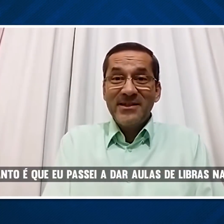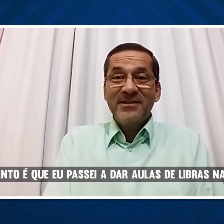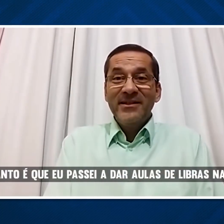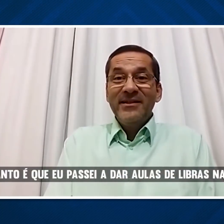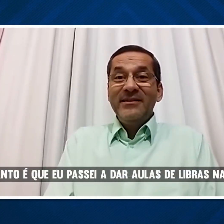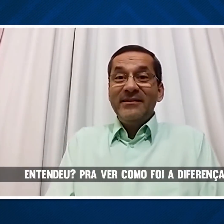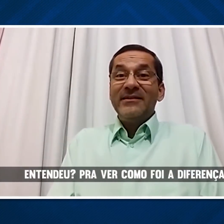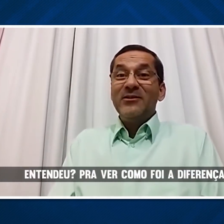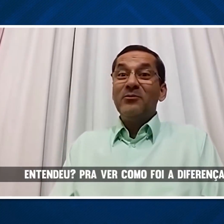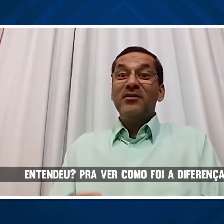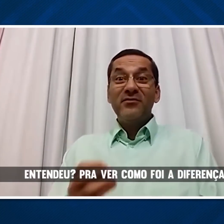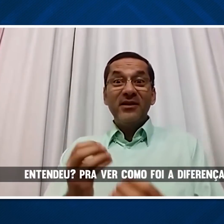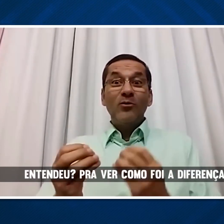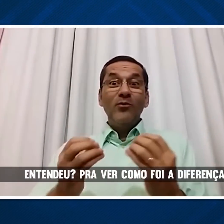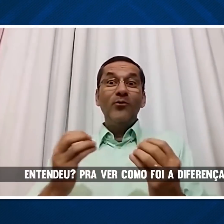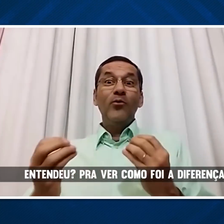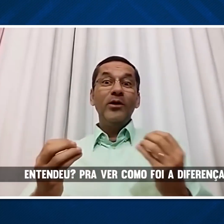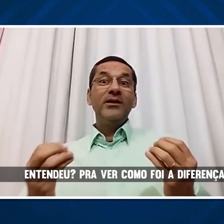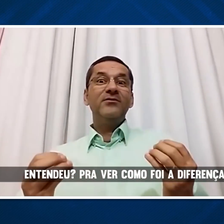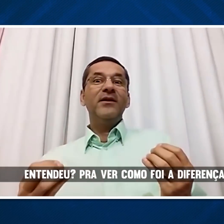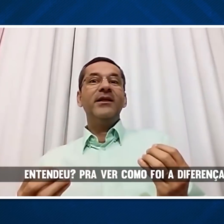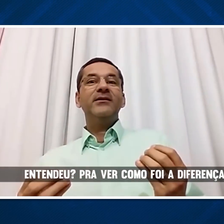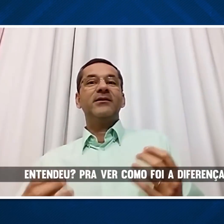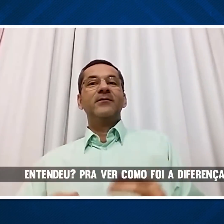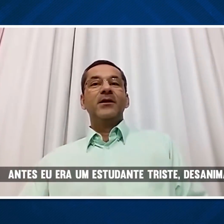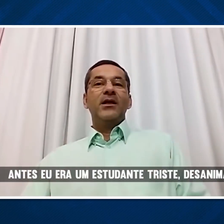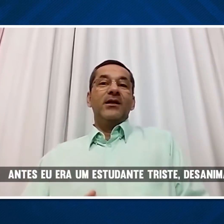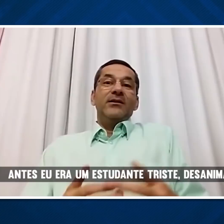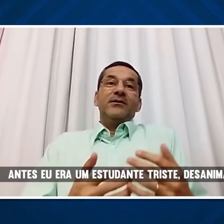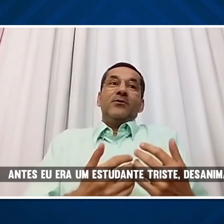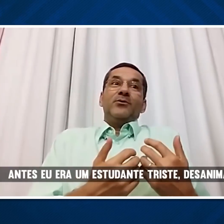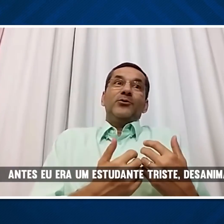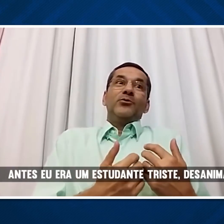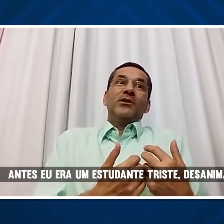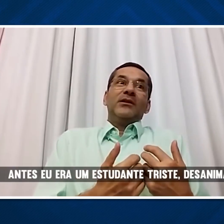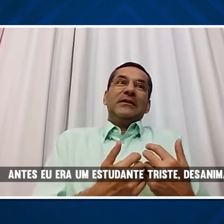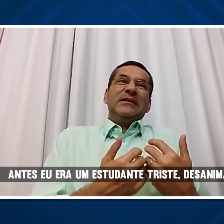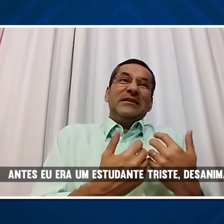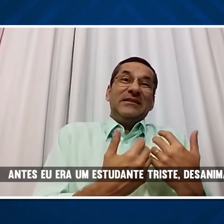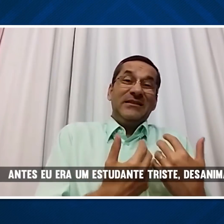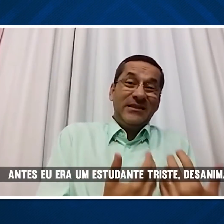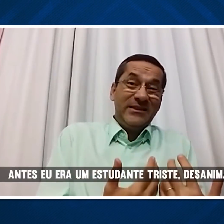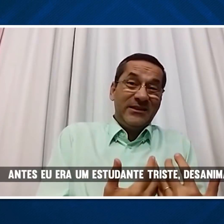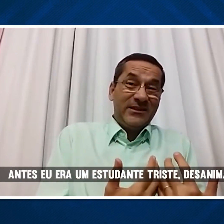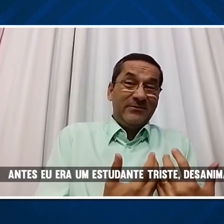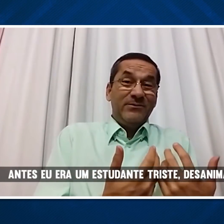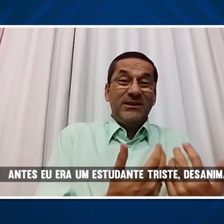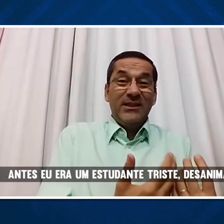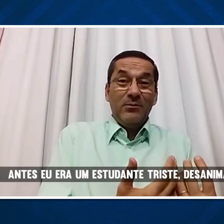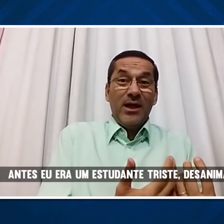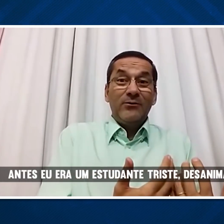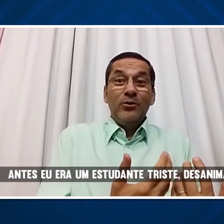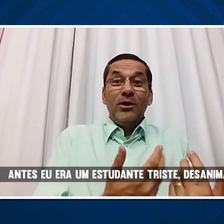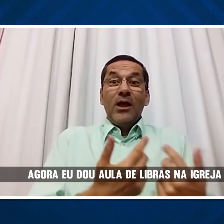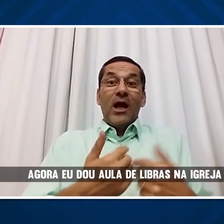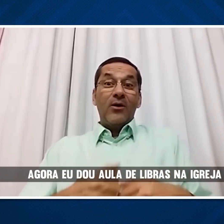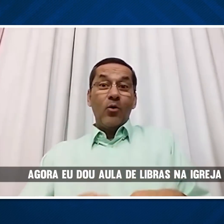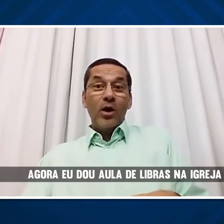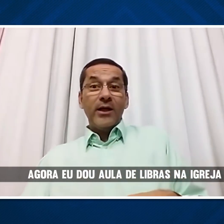igreja, entendeu? Para ver como foi a diferença. Antes eu era um estudante e triste, desanimado. Agora